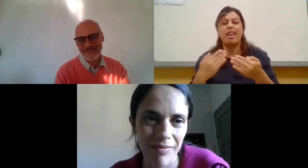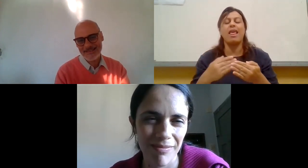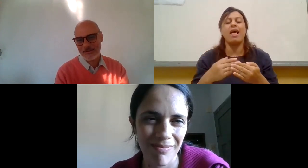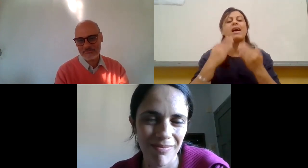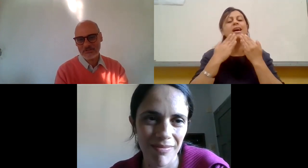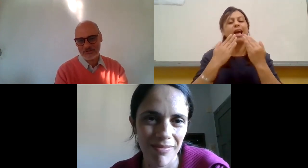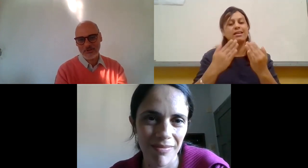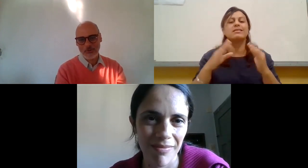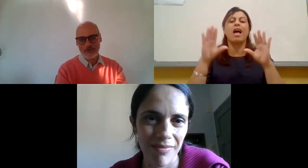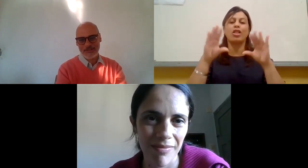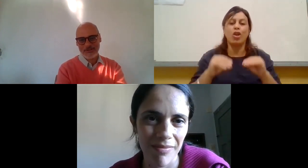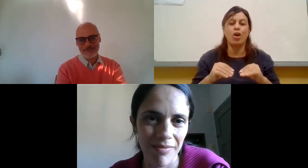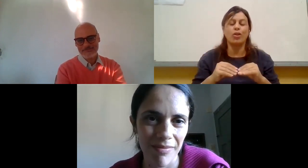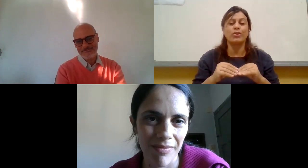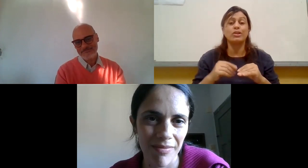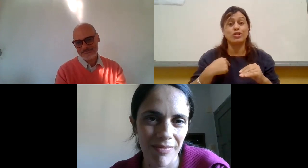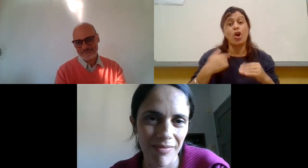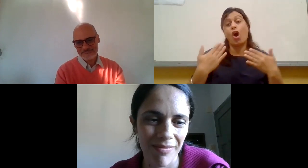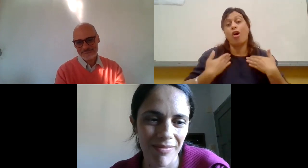gracias, y bueno, yo quedo muy contento.